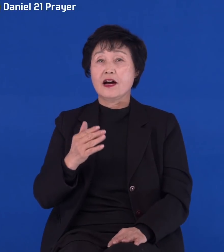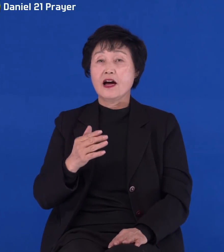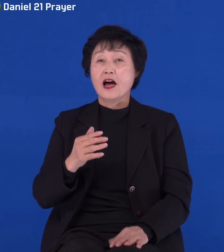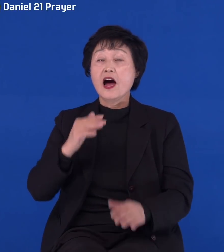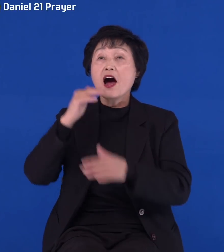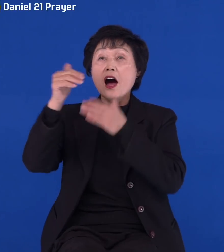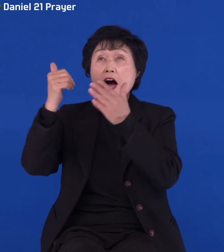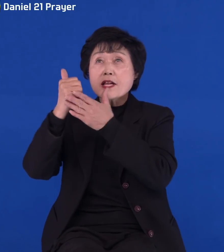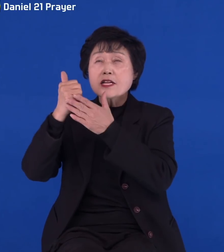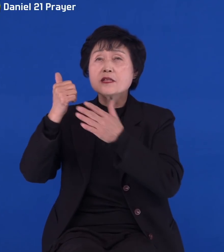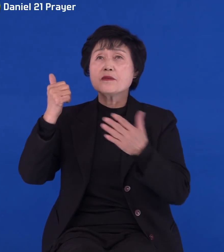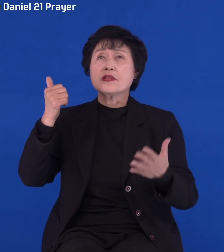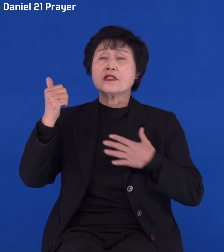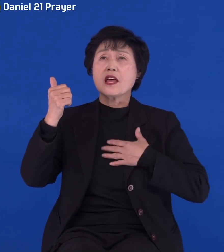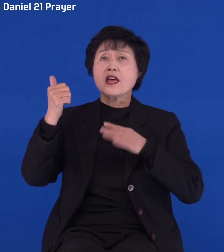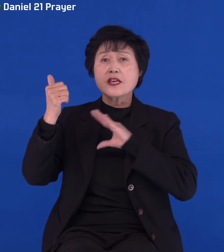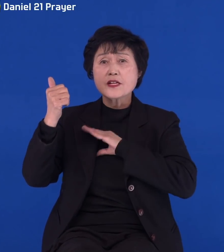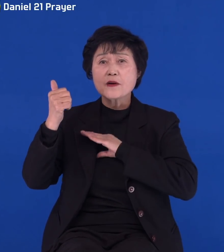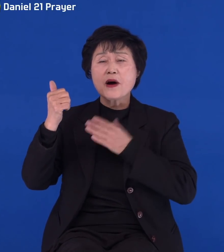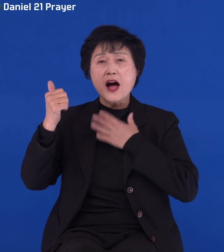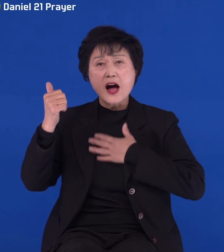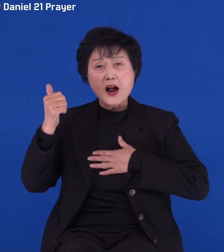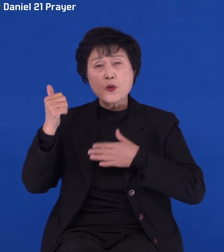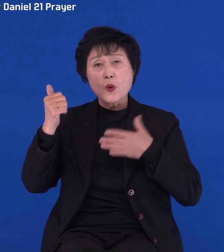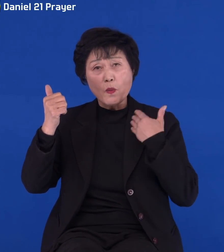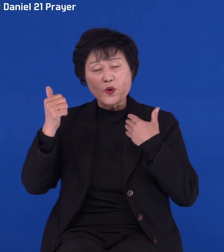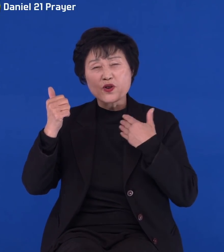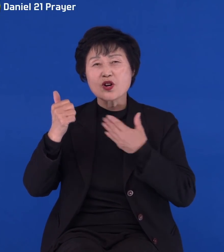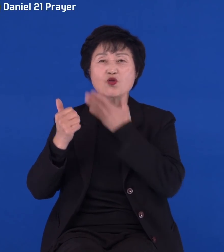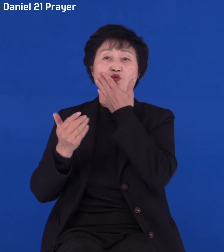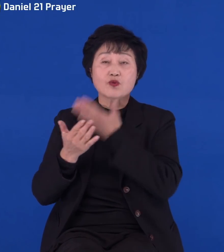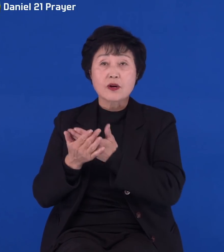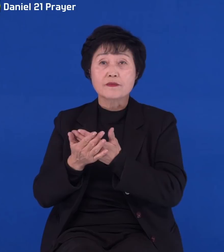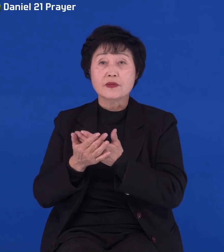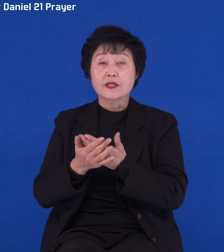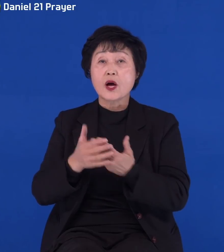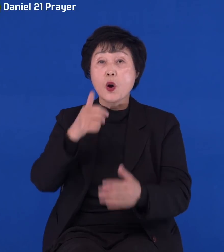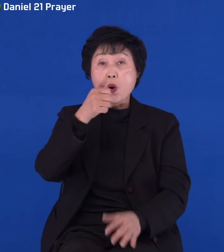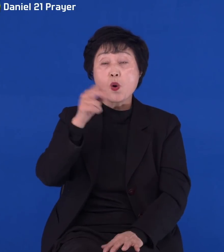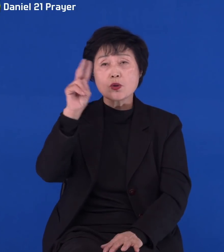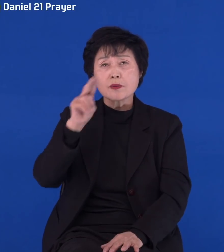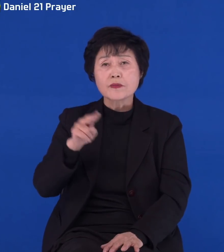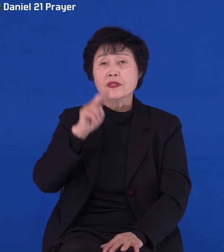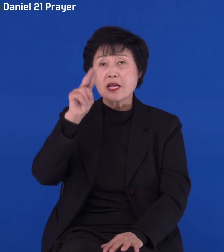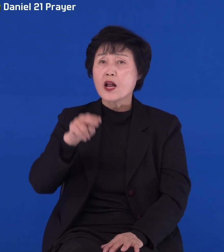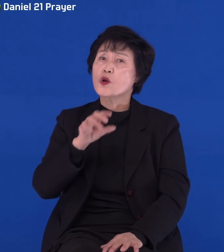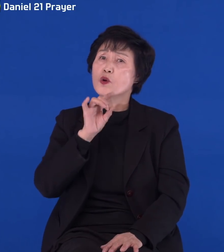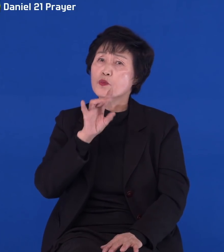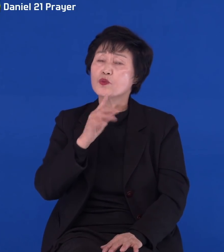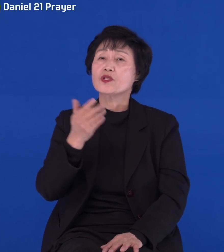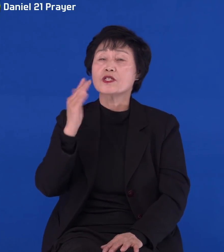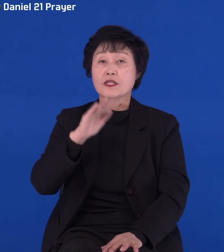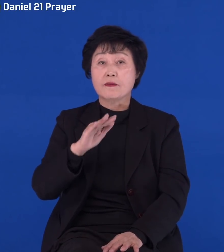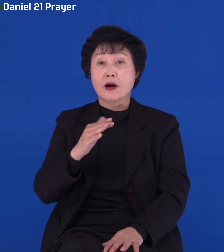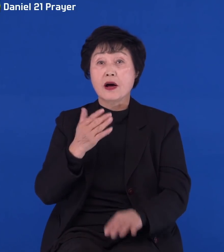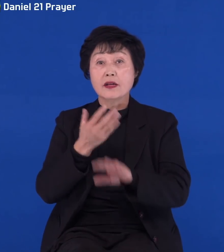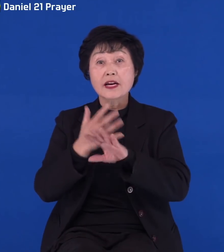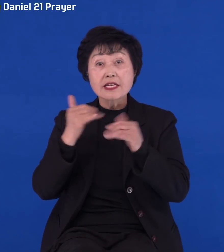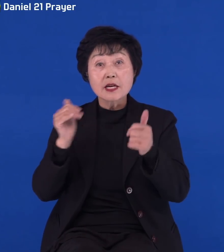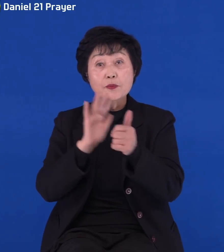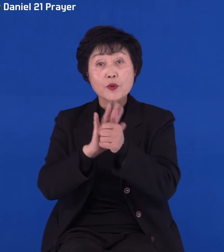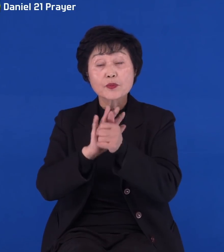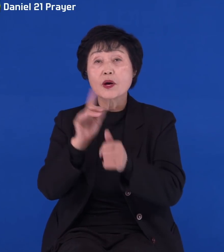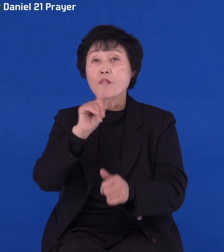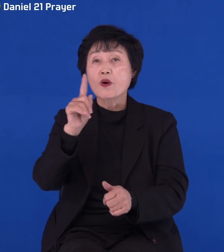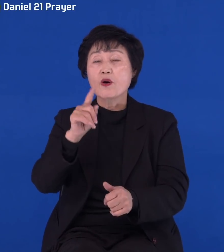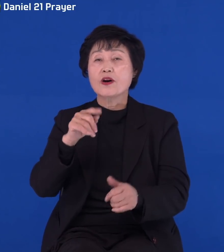더 중요해요. 보십시오. $50밖에 없지만 더 많은 수억에 있는 사람들을 도울 수 있는 힘이 어디에 있었습니까? 우리 안에는 예수 그리스도의 생명이